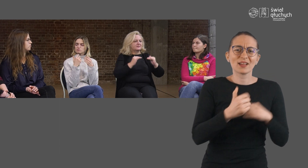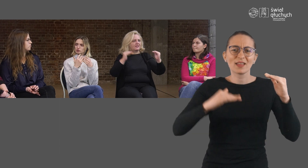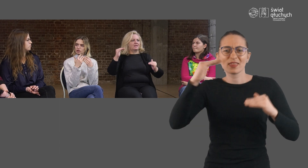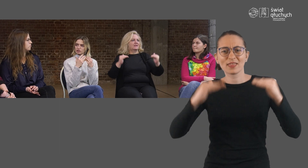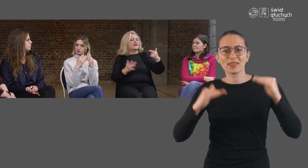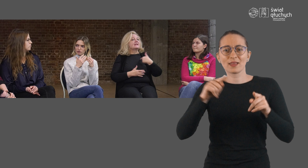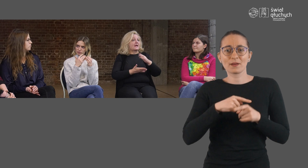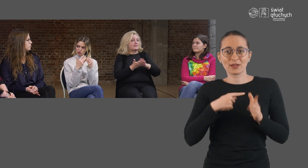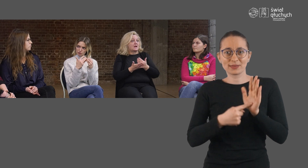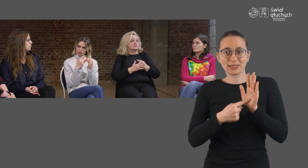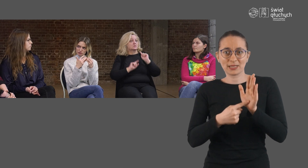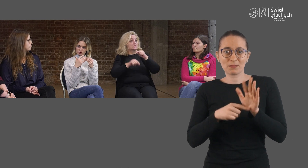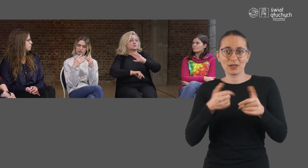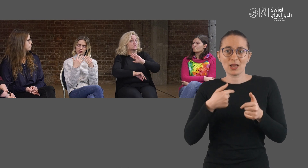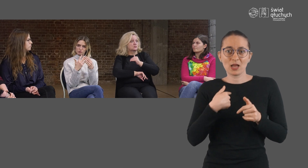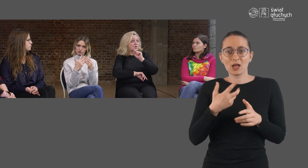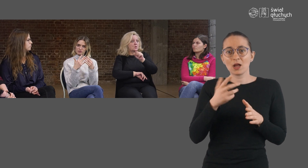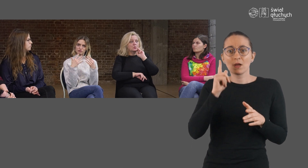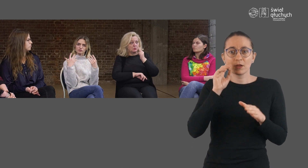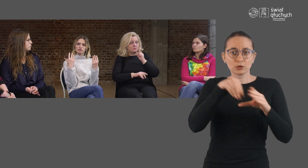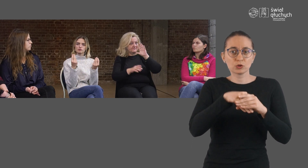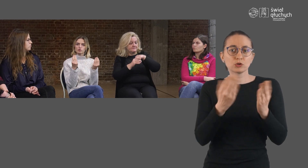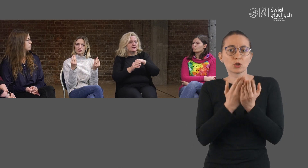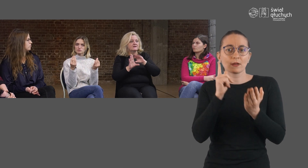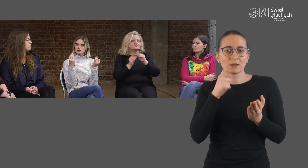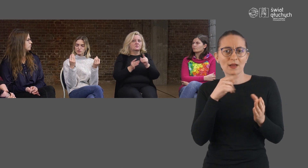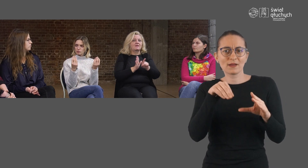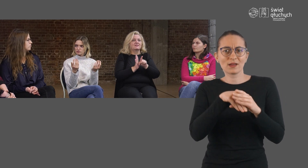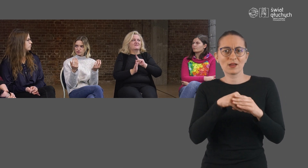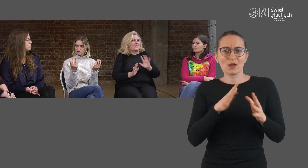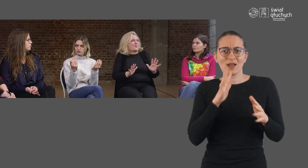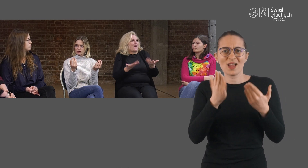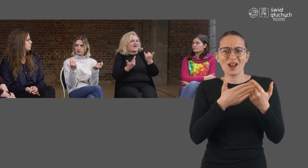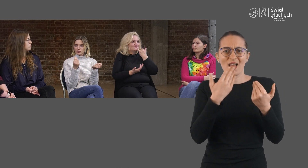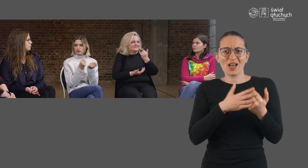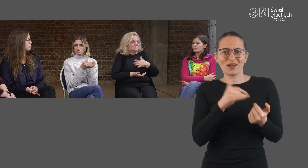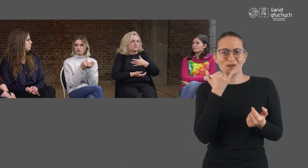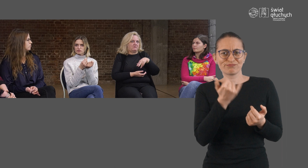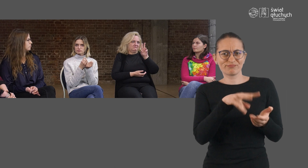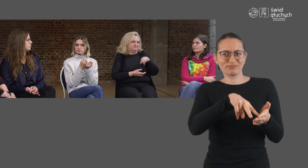Ja na przykład, jak chodziłam do szkoły dla niesłyszących, to wszystko było dla mnie zbyt łatwe.